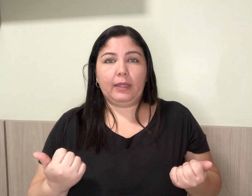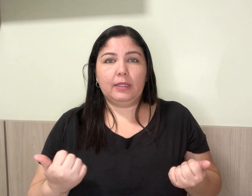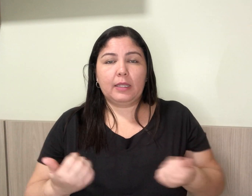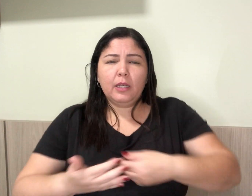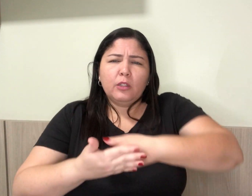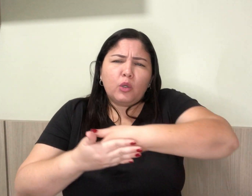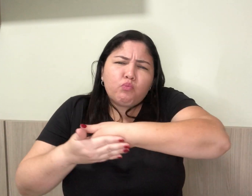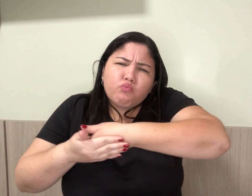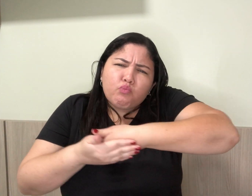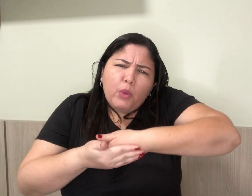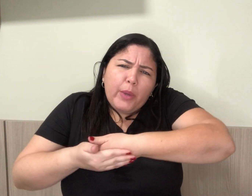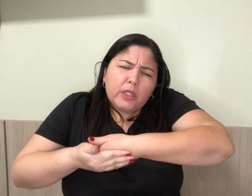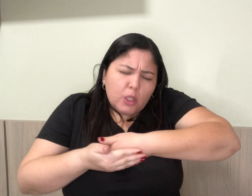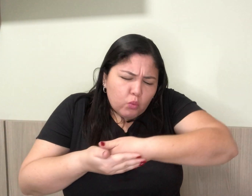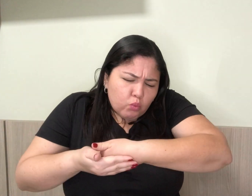incorporadas. Então, bebezinho,